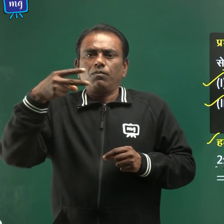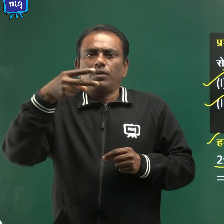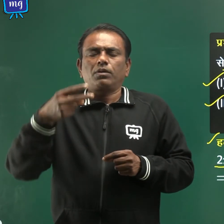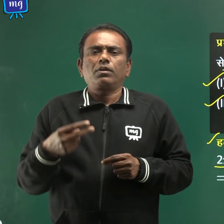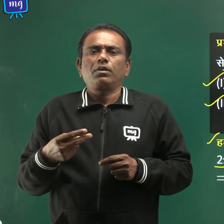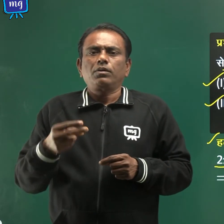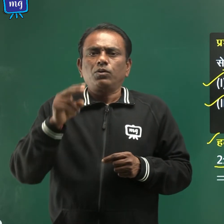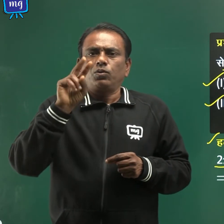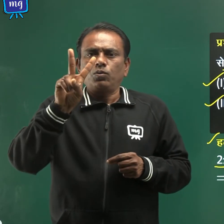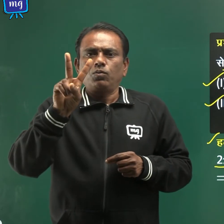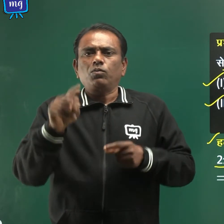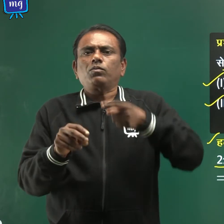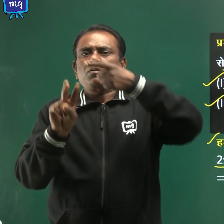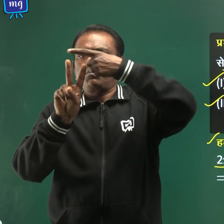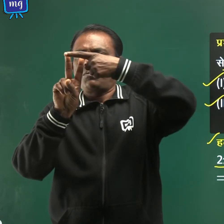तैयार